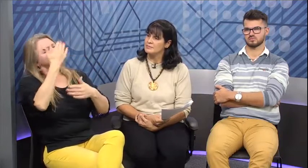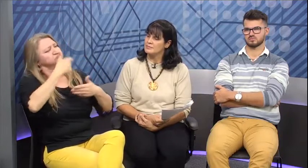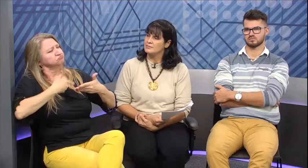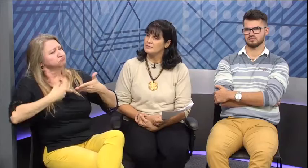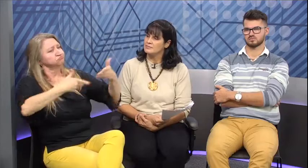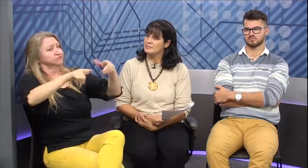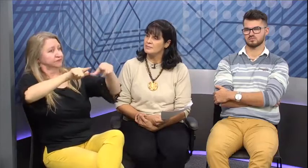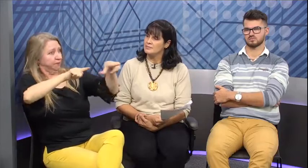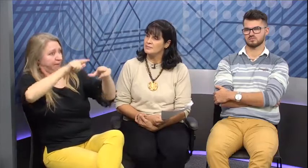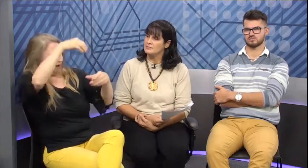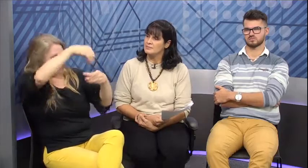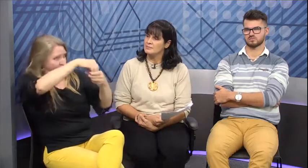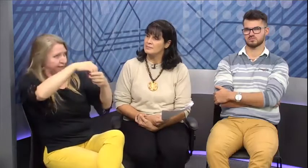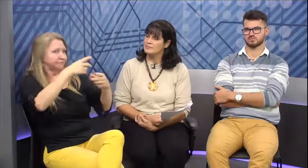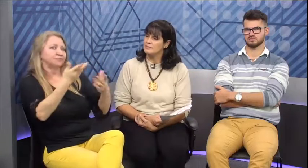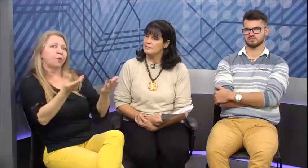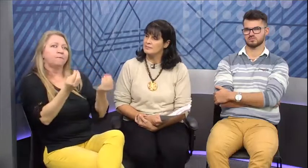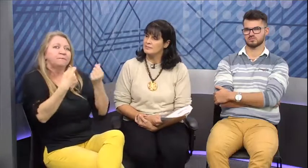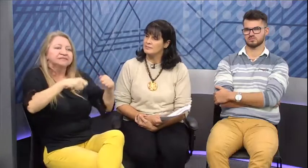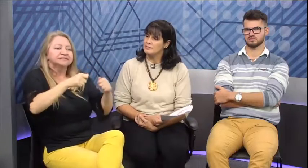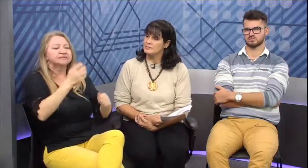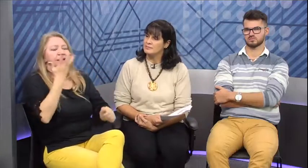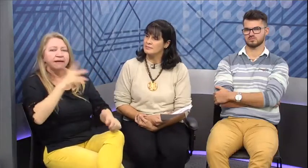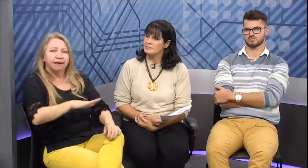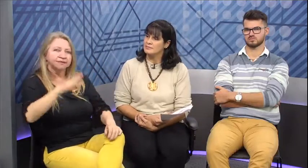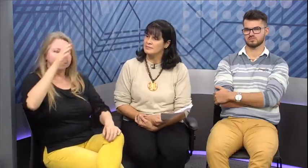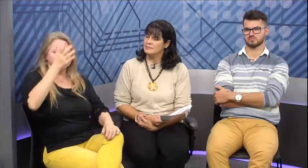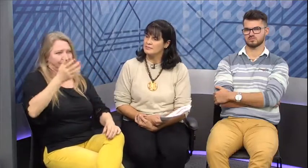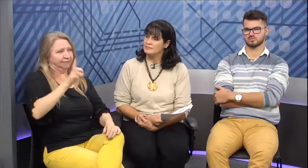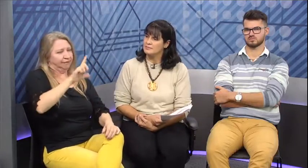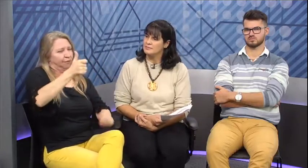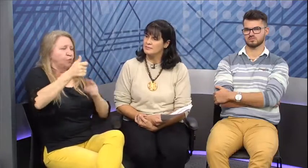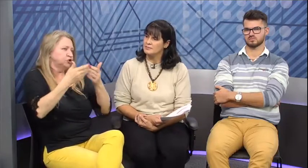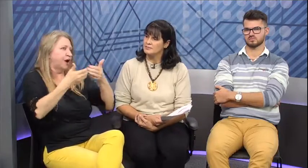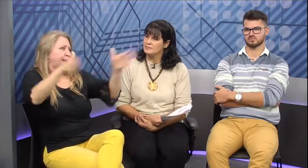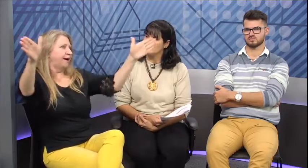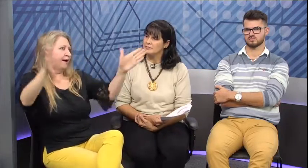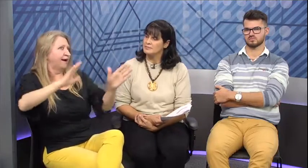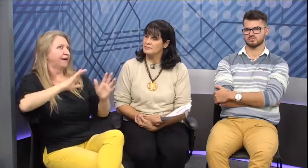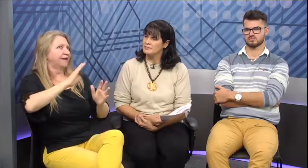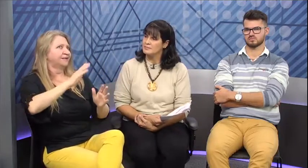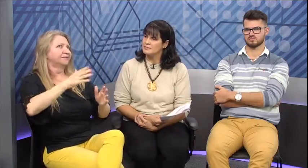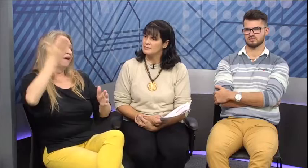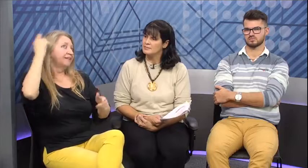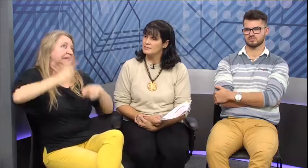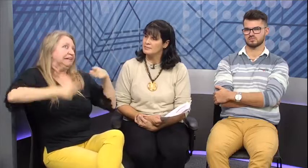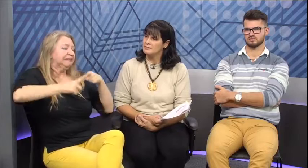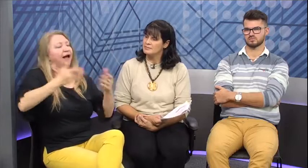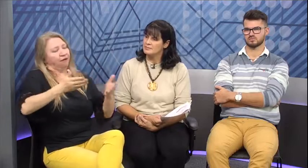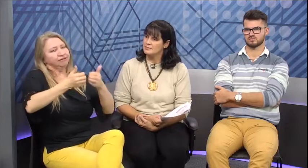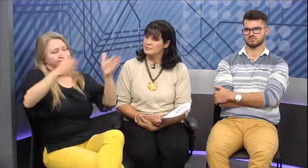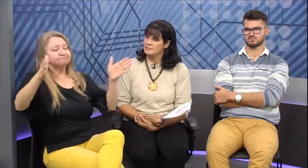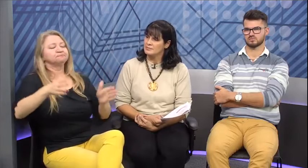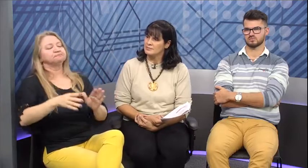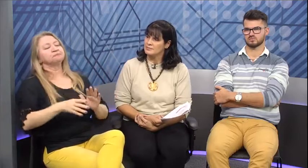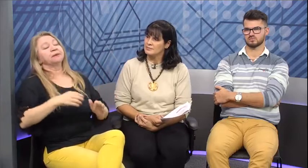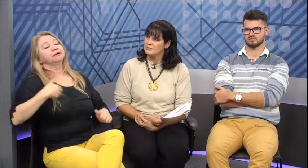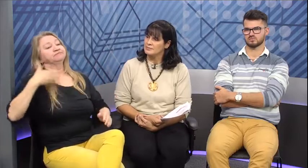escola, me chamou para que eu fosse trabalhar no colégio. Eles precisavam, né, de alguém que trabalhasse. Na época, havia proibição